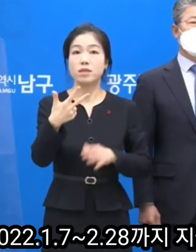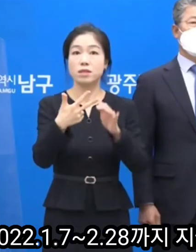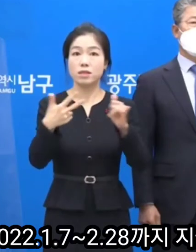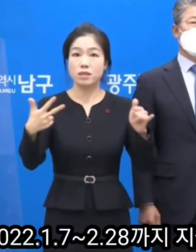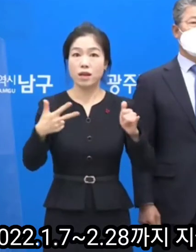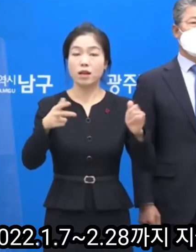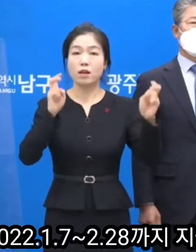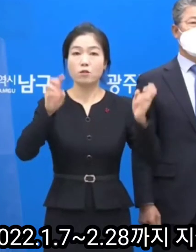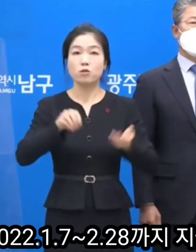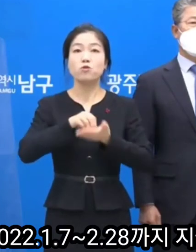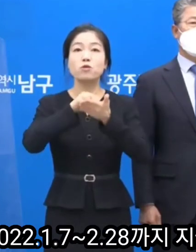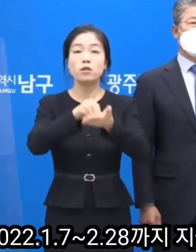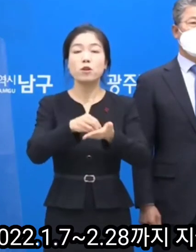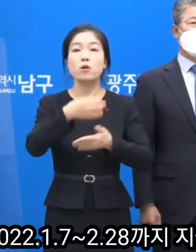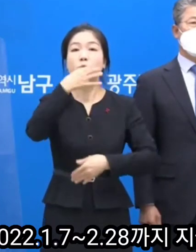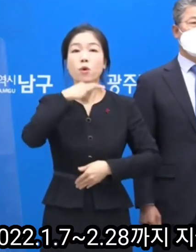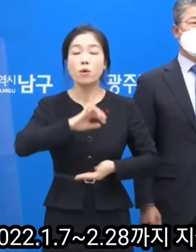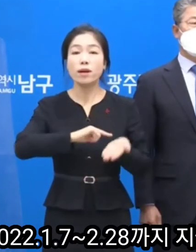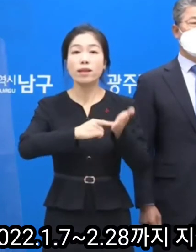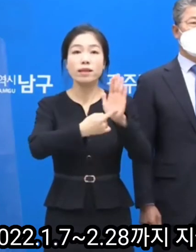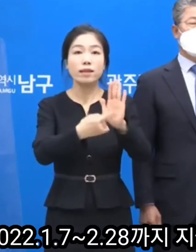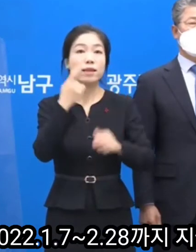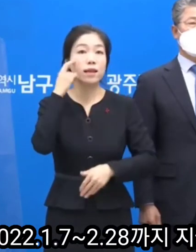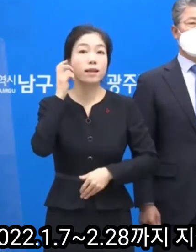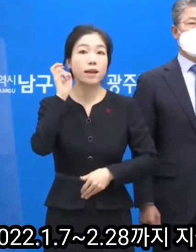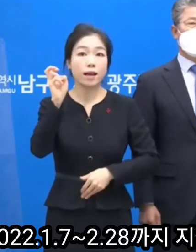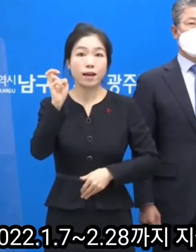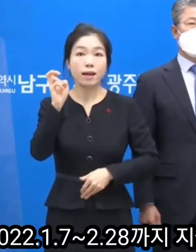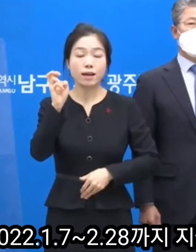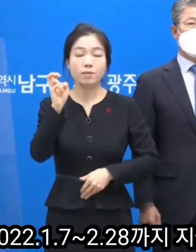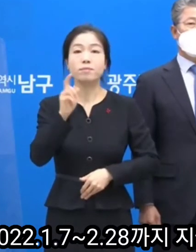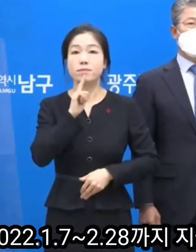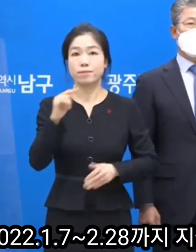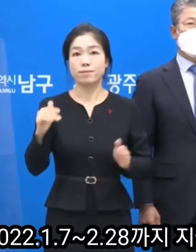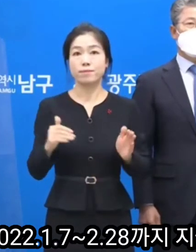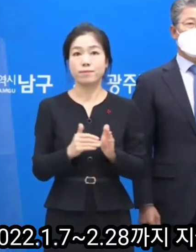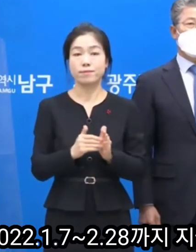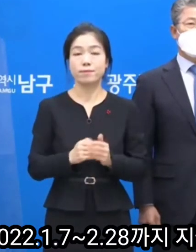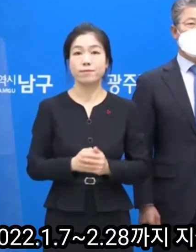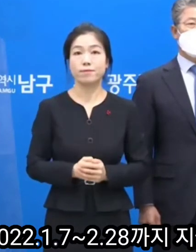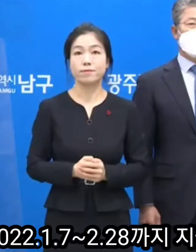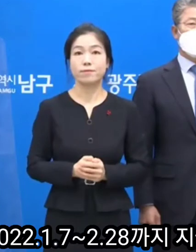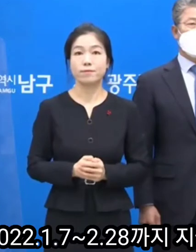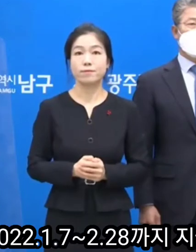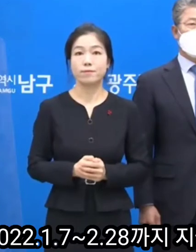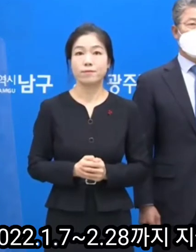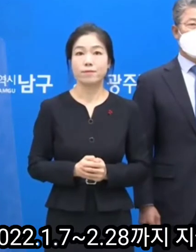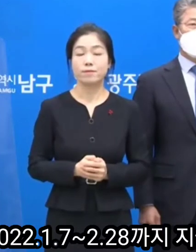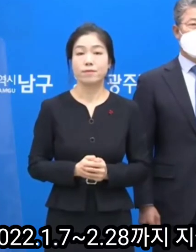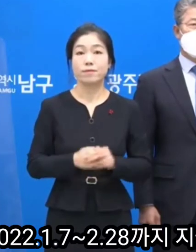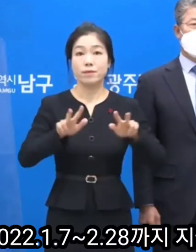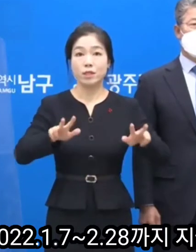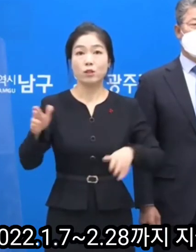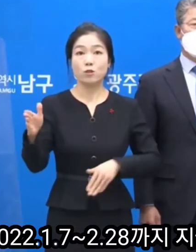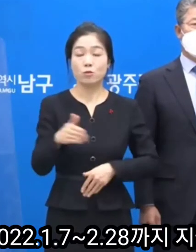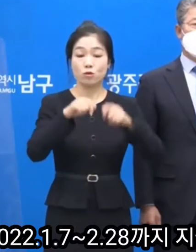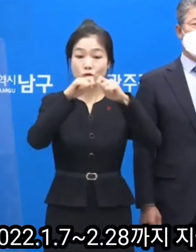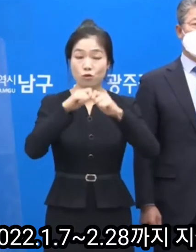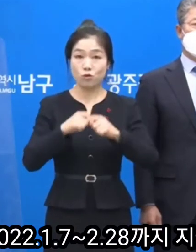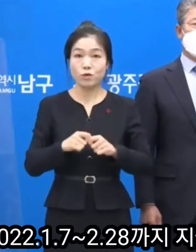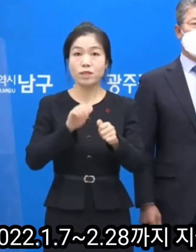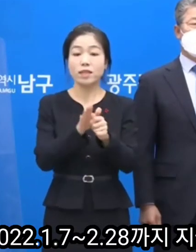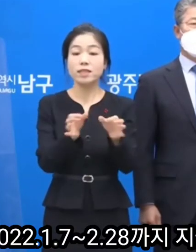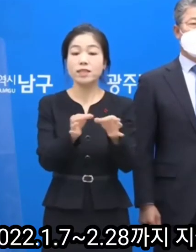3,077명의 취업 유발효과가 나타날 것으로 전망하고 있습니다. 그럼 지금부터